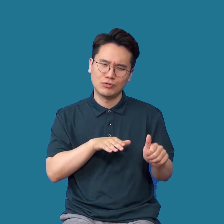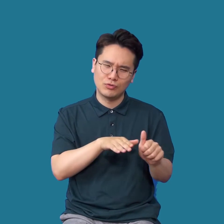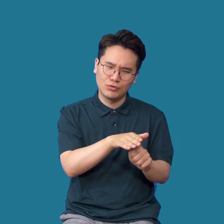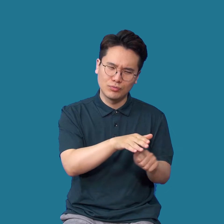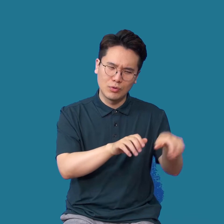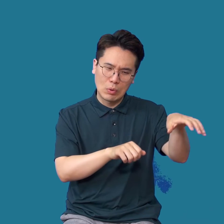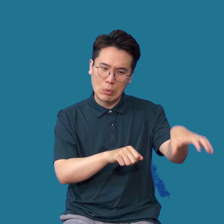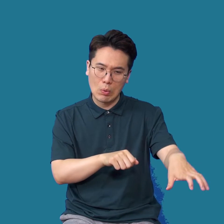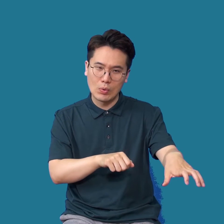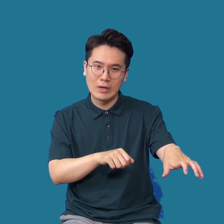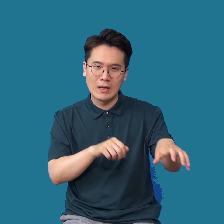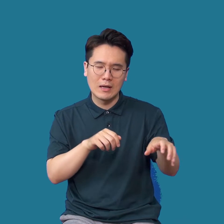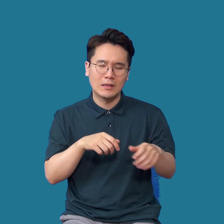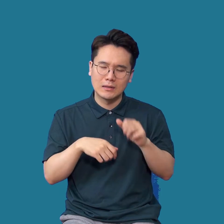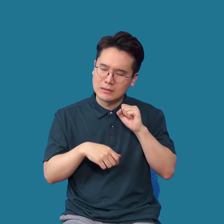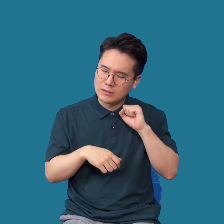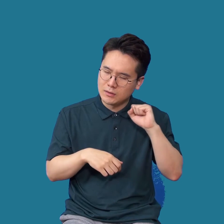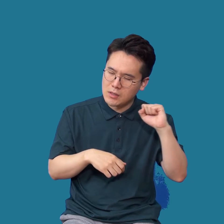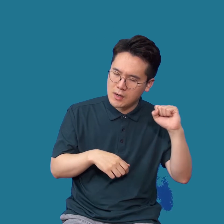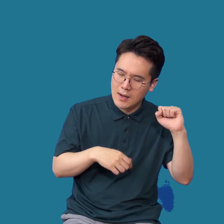혹독한 고난을 당하기도 했습니다.